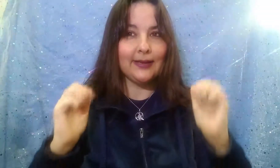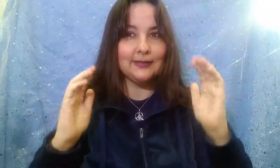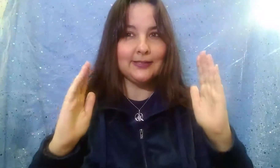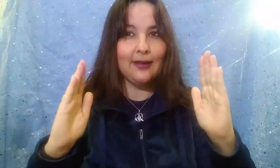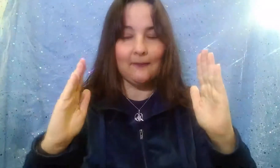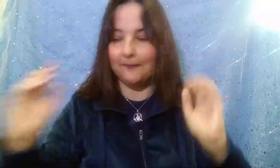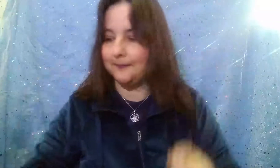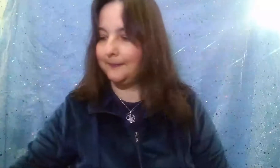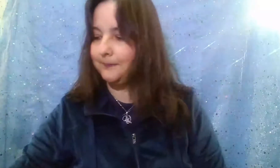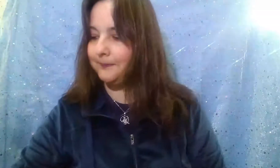canção.